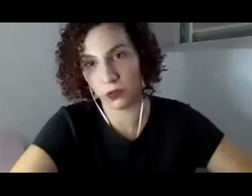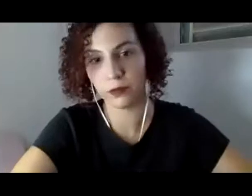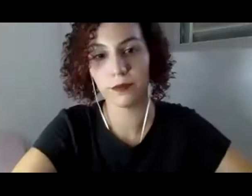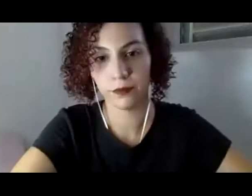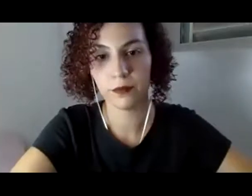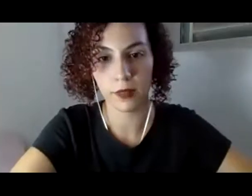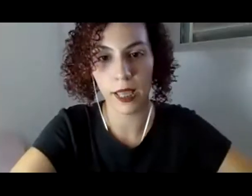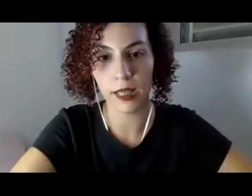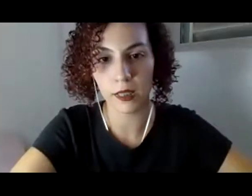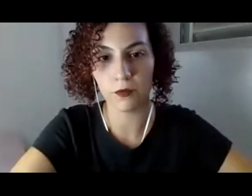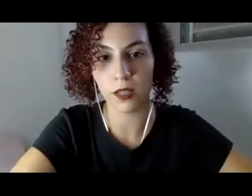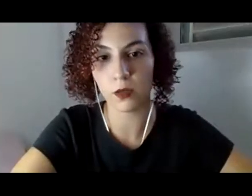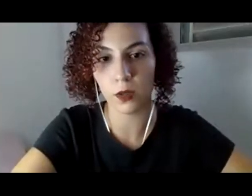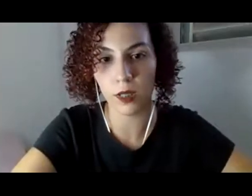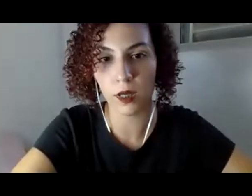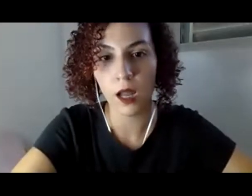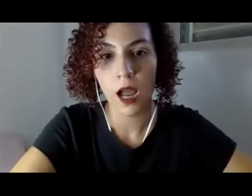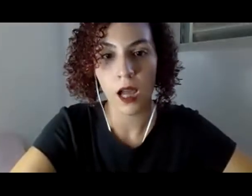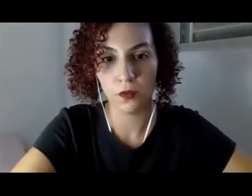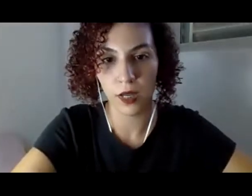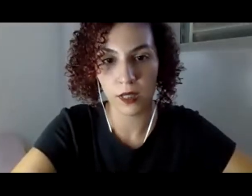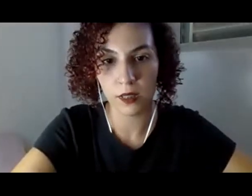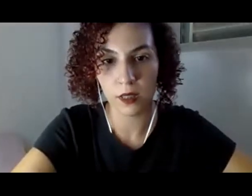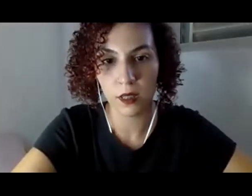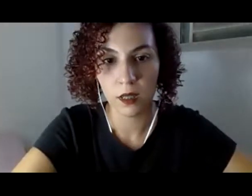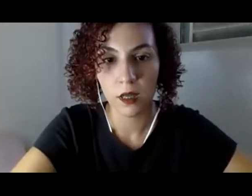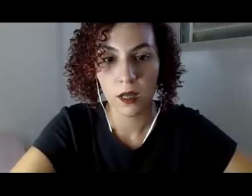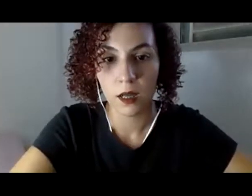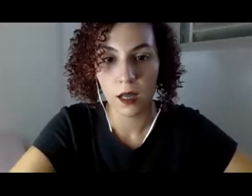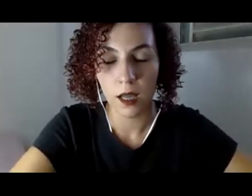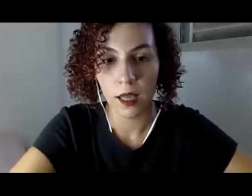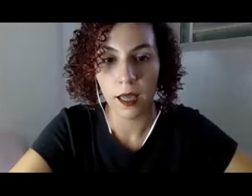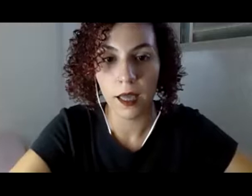um texto, né? Assim, faz toda a diferença.